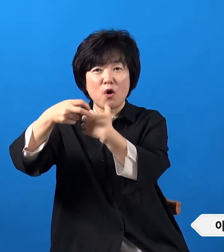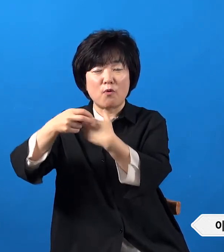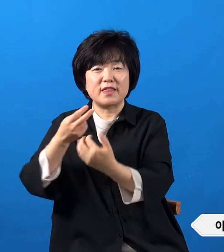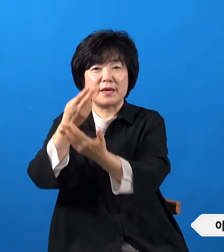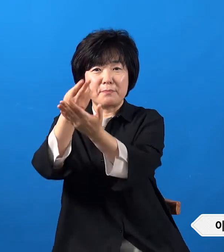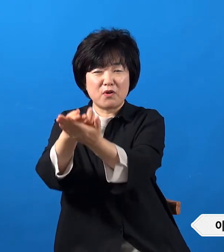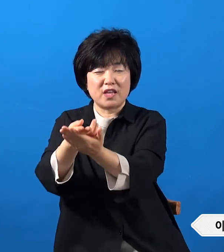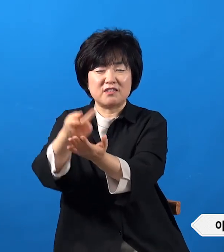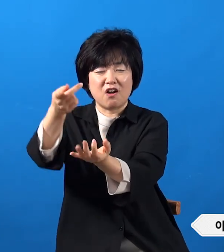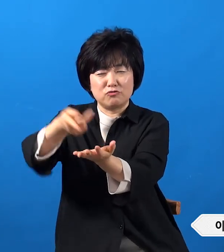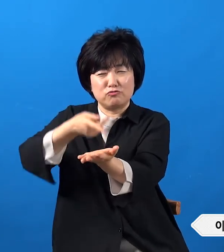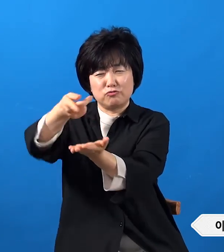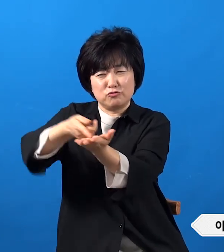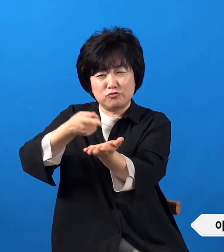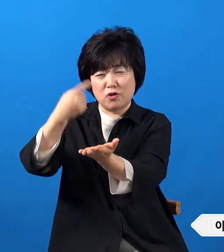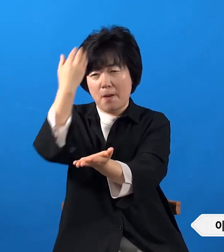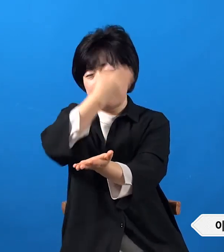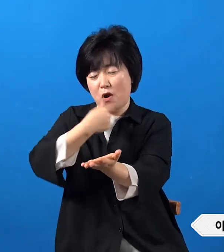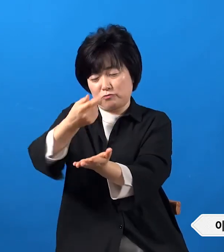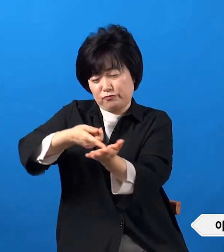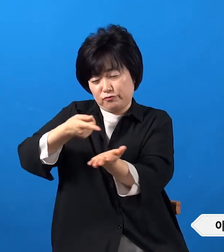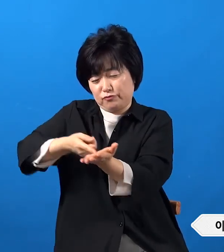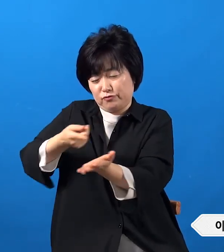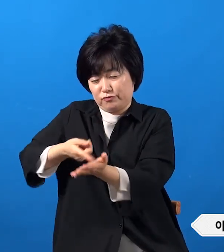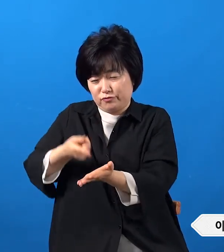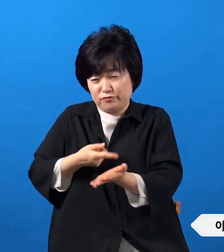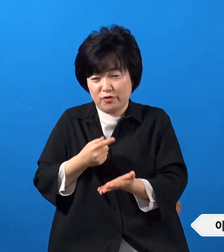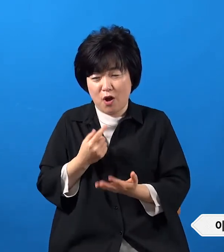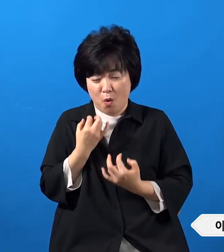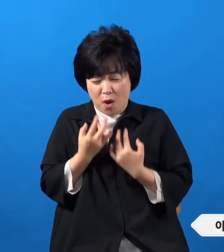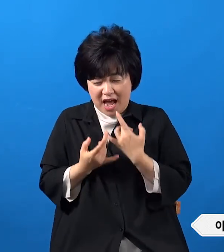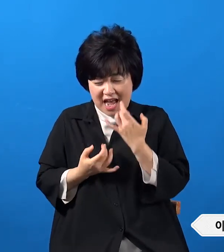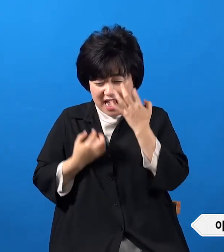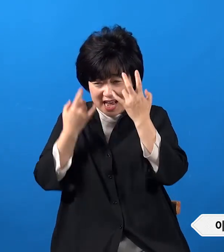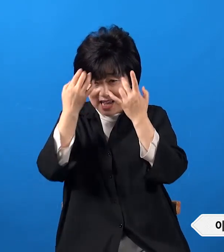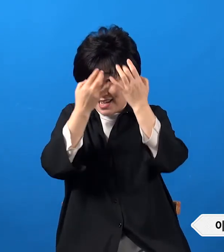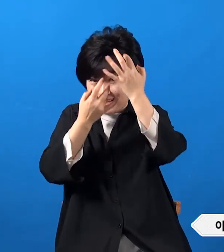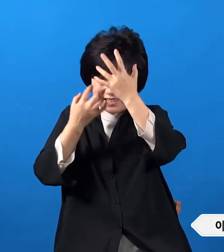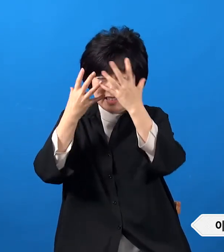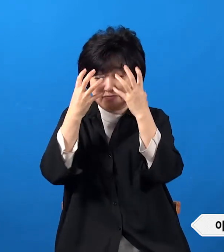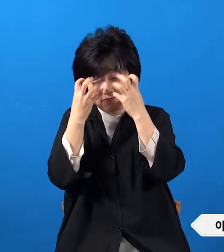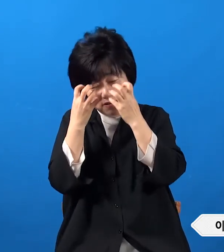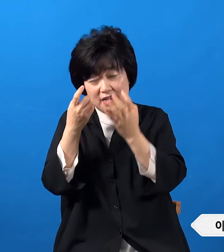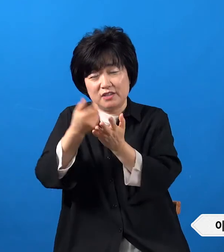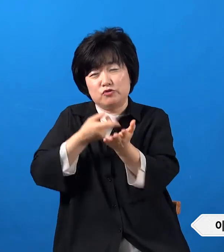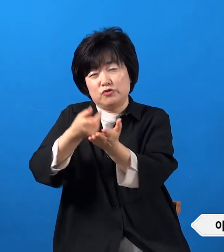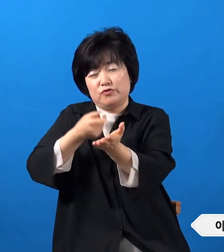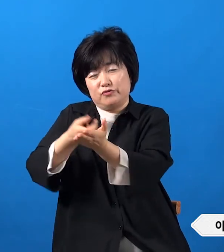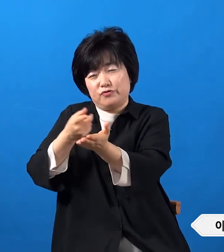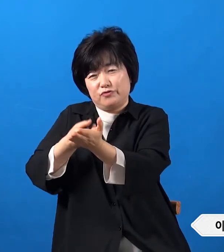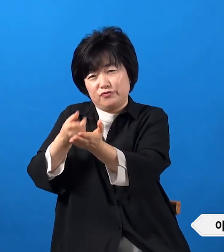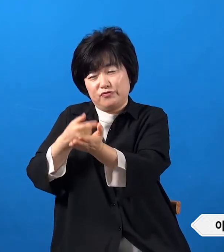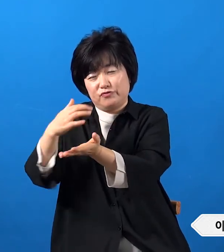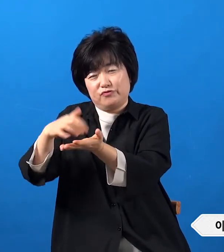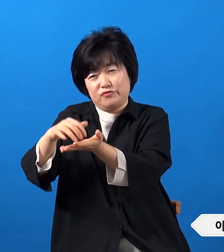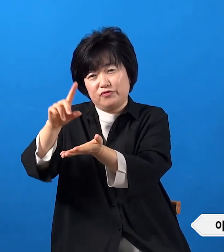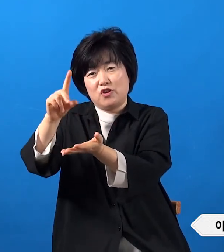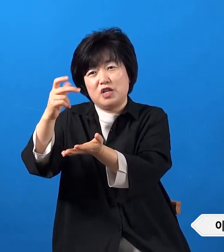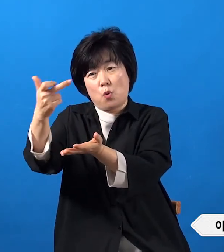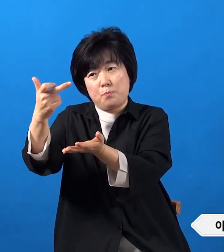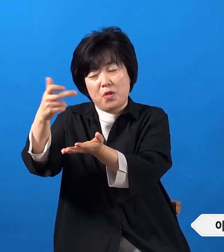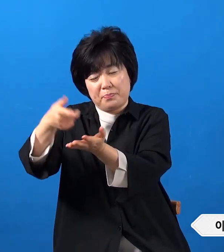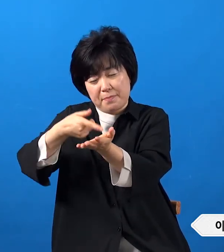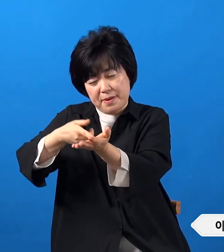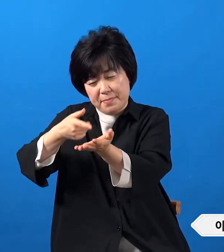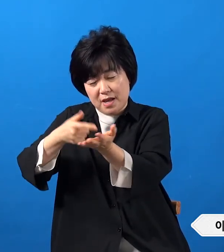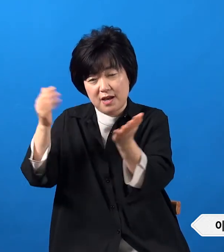해줘요. 이런 그리스도인들의 따뜻한 사랑의 섬김을 받으면서 킴 푹이라는 베트남 소녀의 마음이